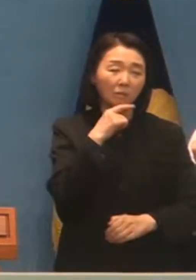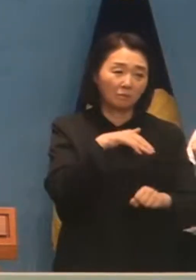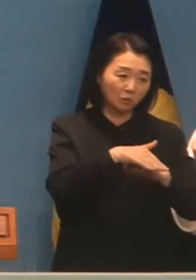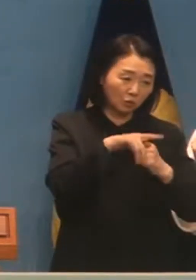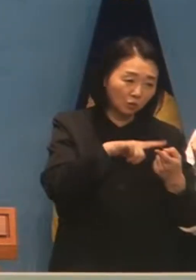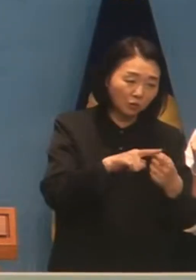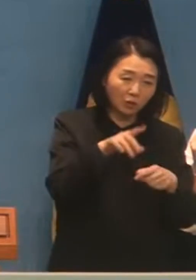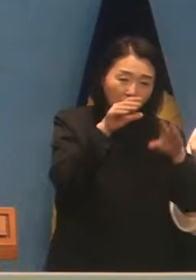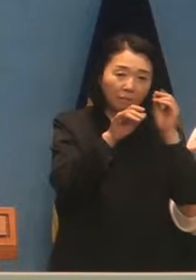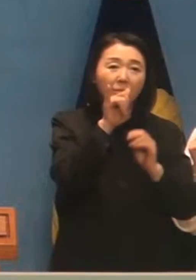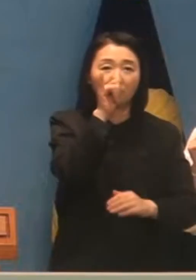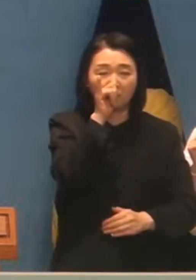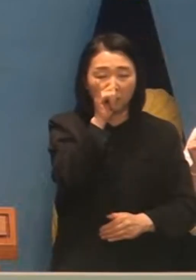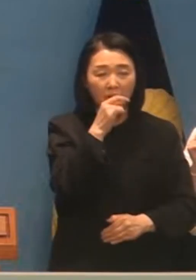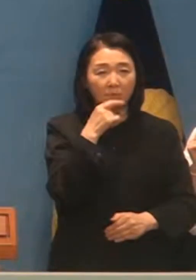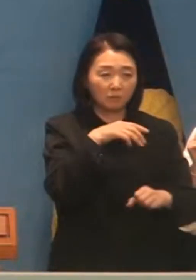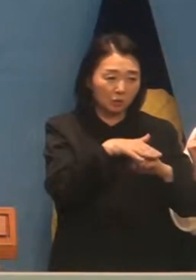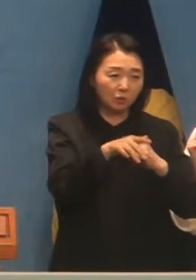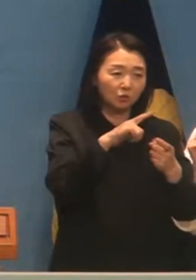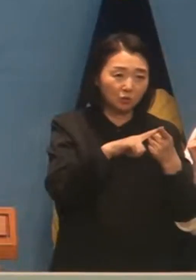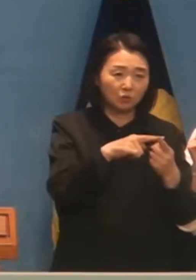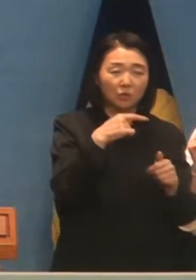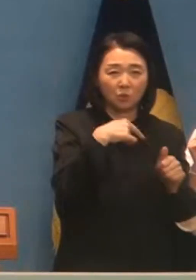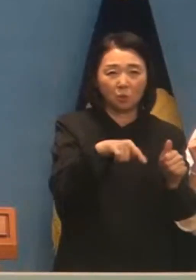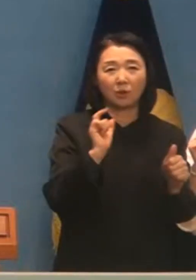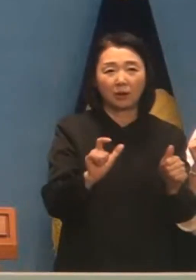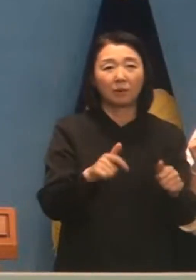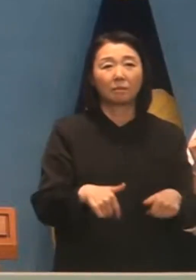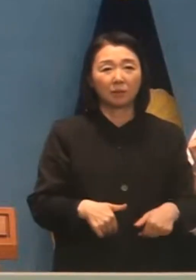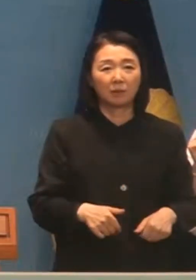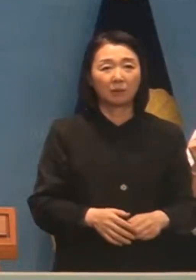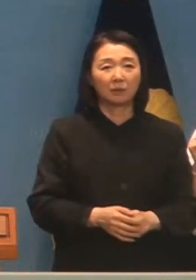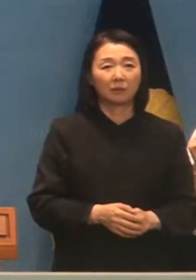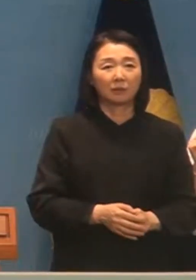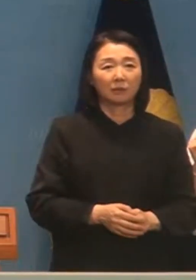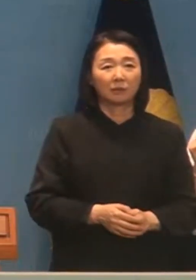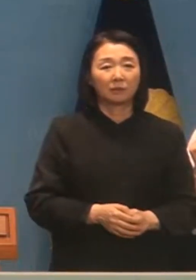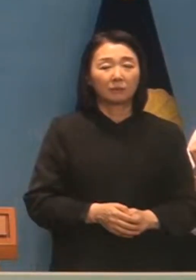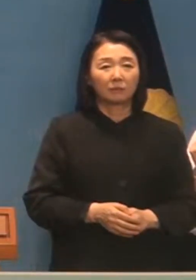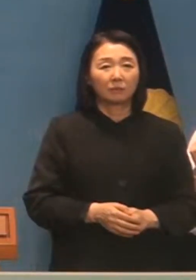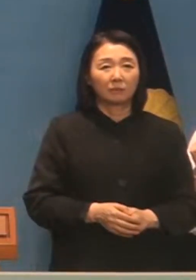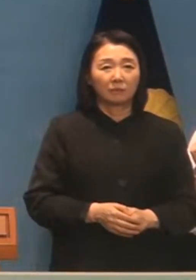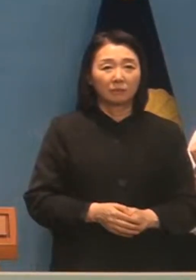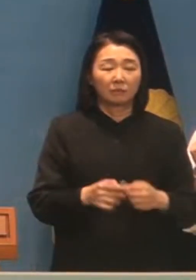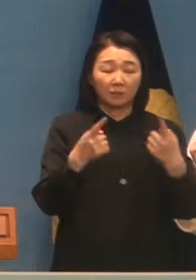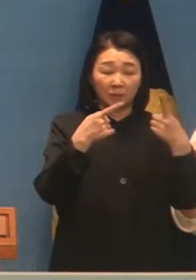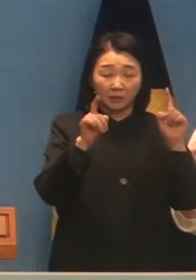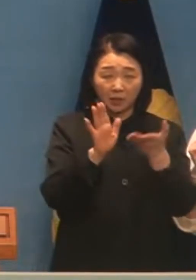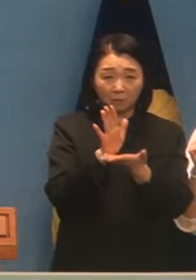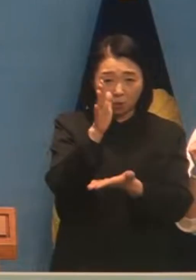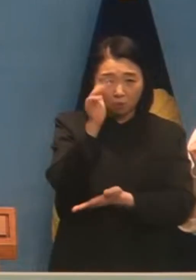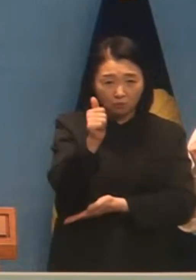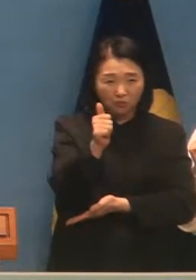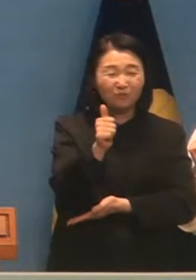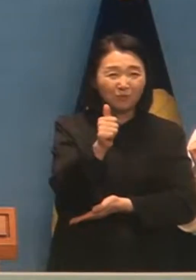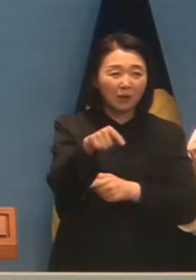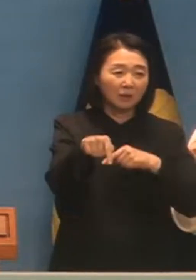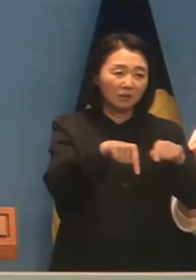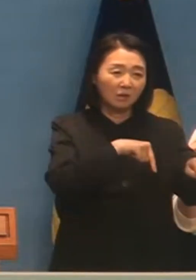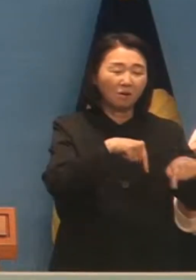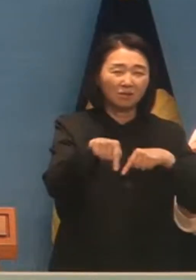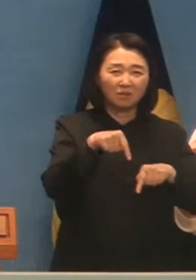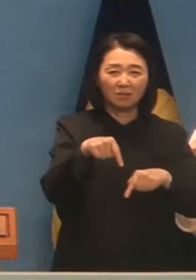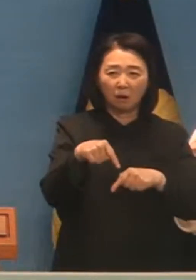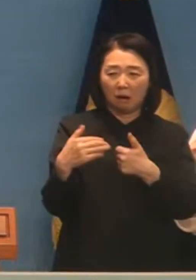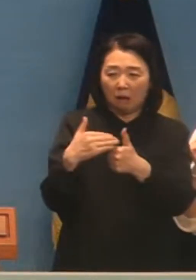민주주의를 학습할 수 있도록 민주주의 교육을 강화해야 합니다. 대학 본부는 학내의 다양한 정치적 결사를